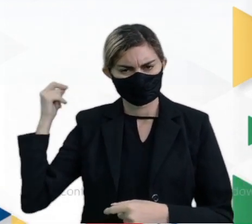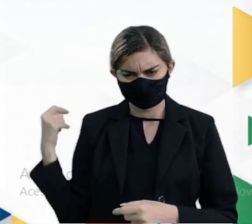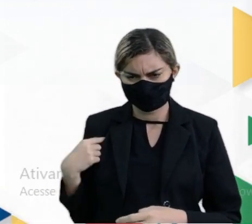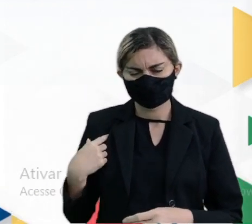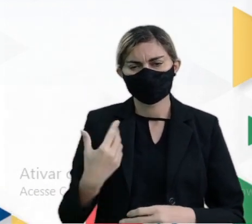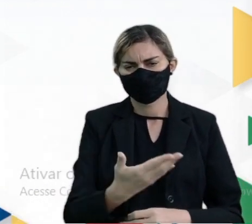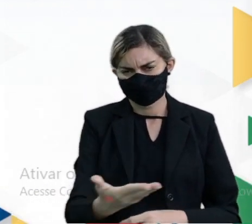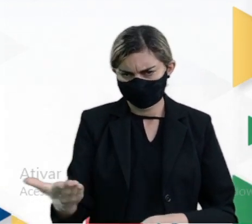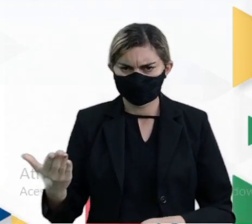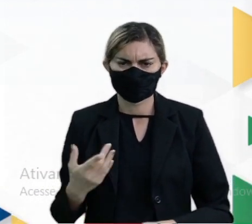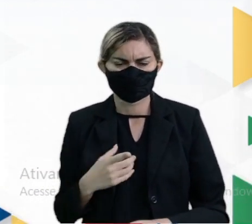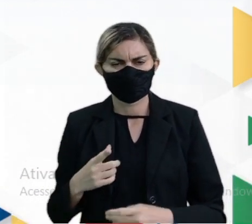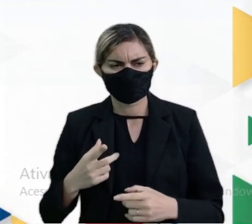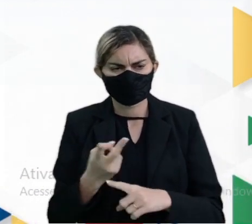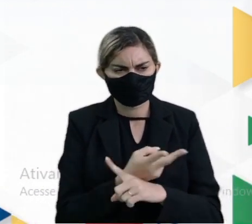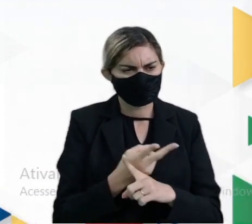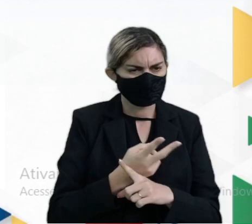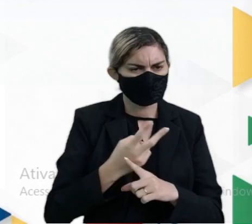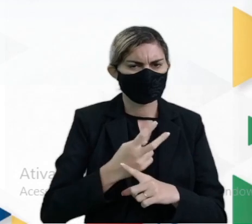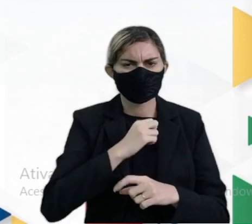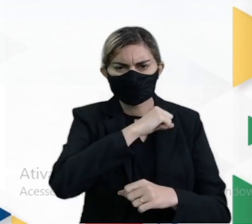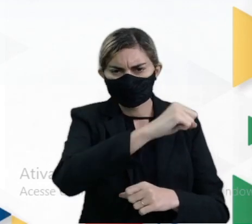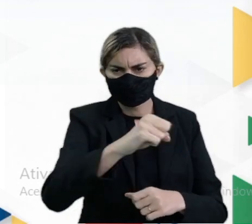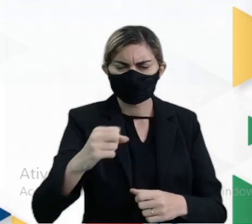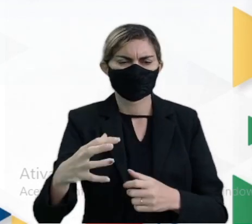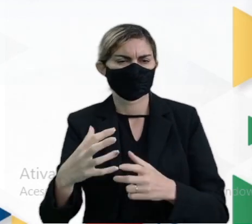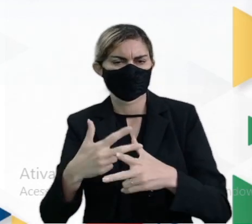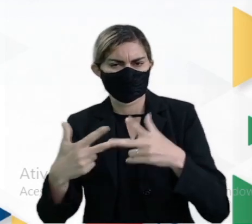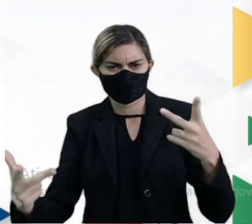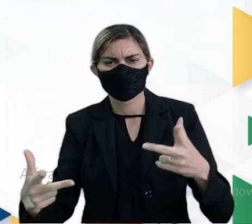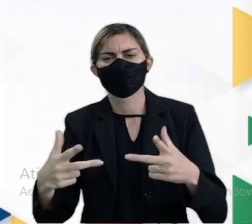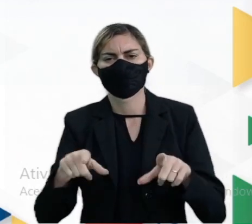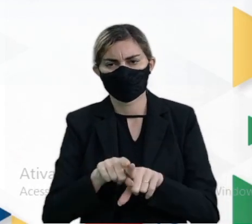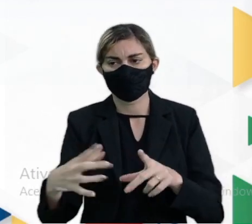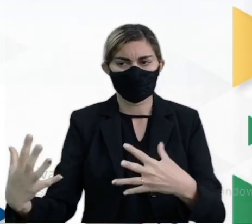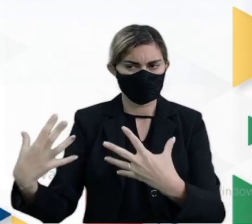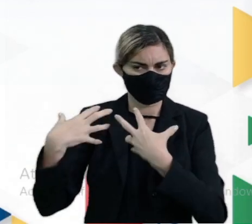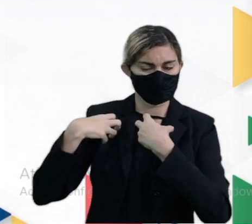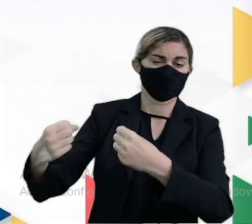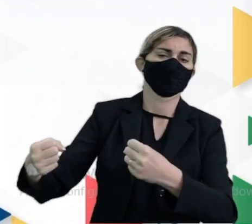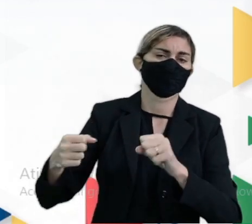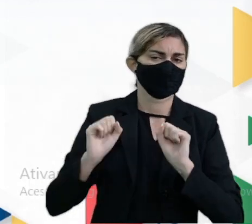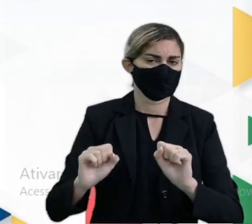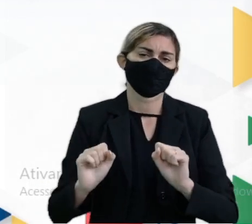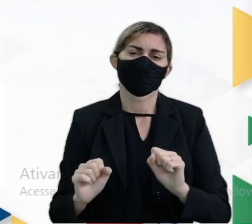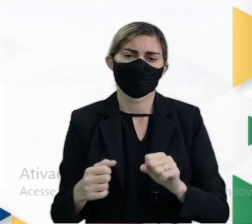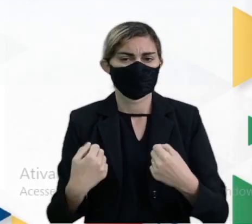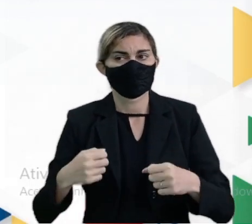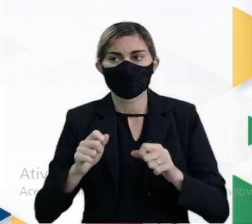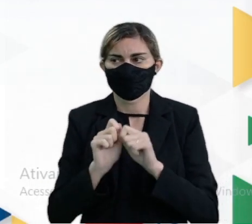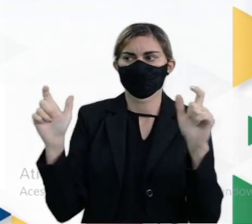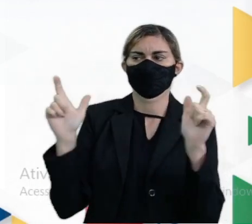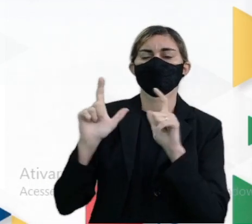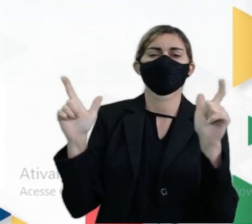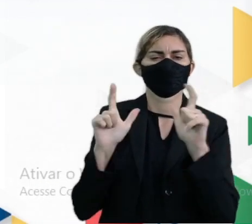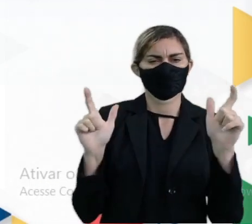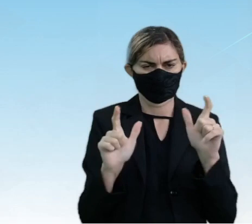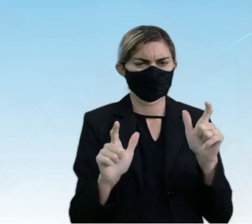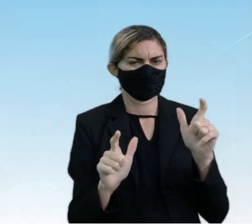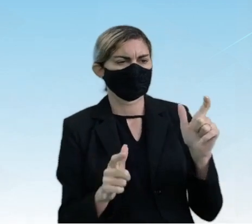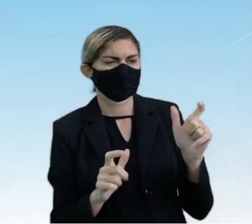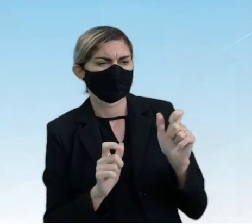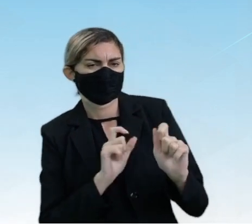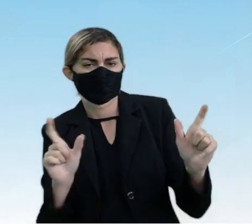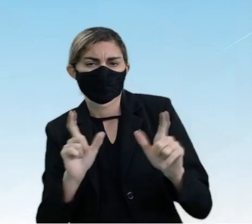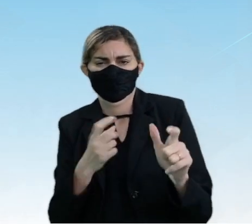antiguidade, ele era um caçador, mas ele também poderia virar uma caça para um predador maior do que ele. Então ele tinha que estar o tempo todo nesse jogo